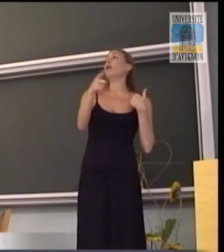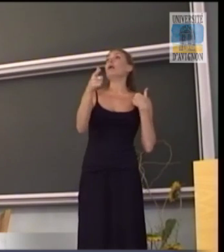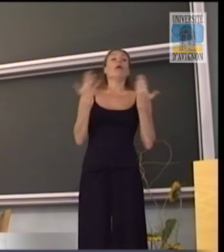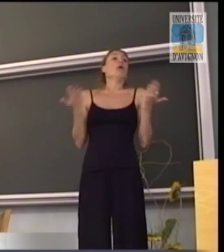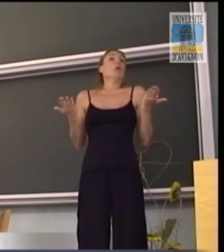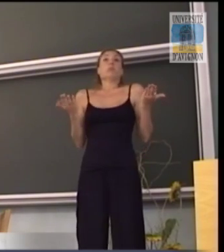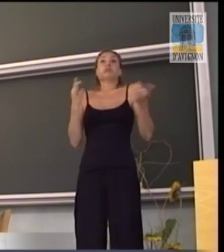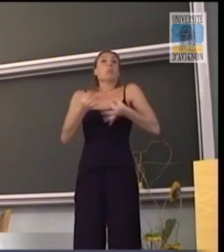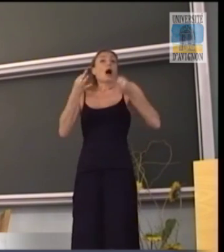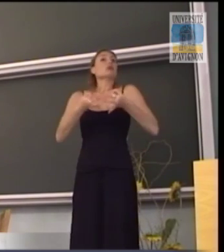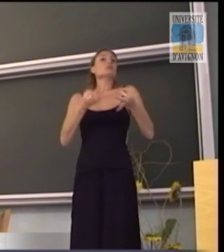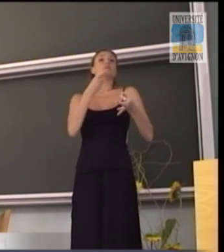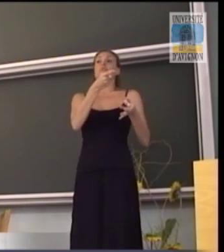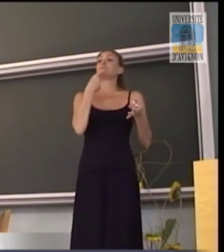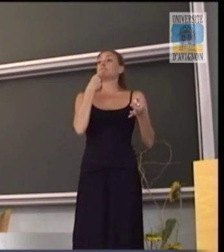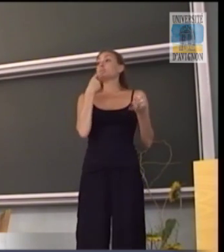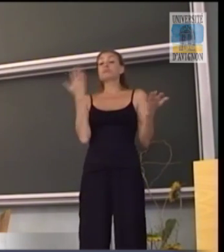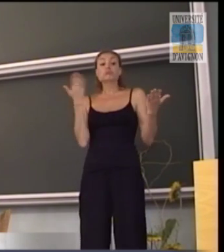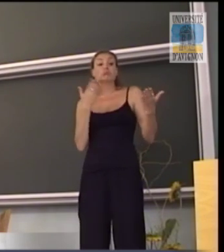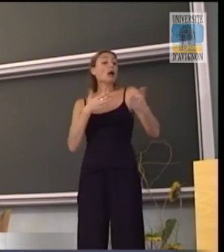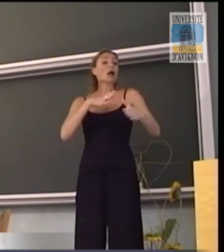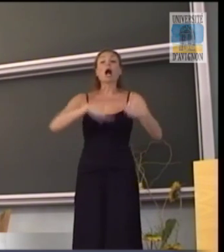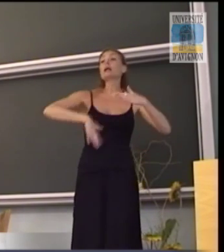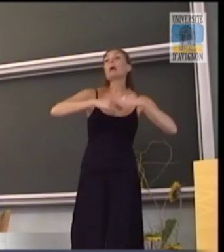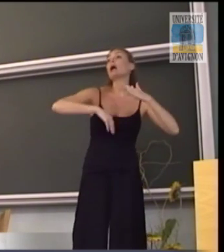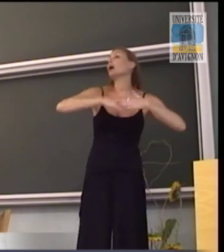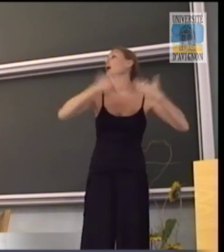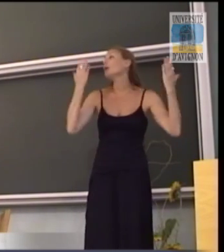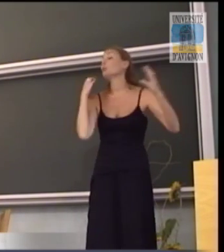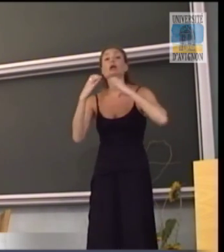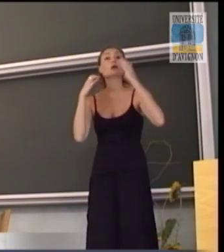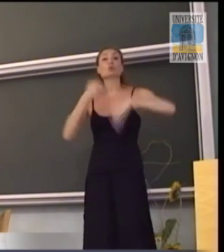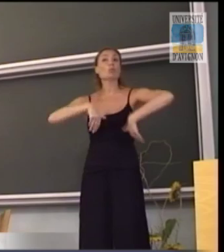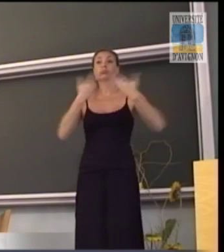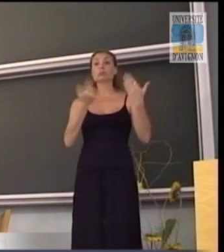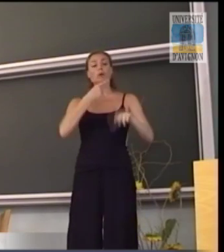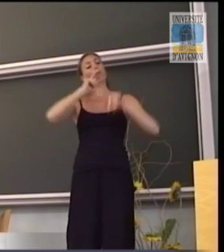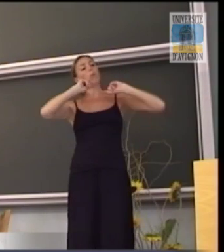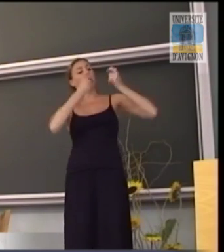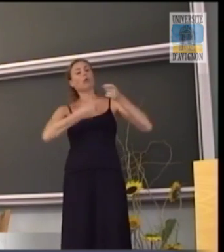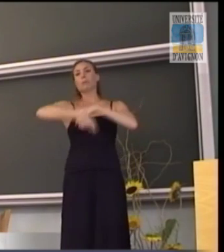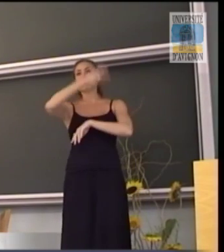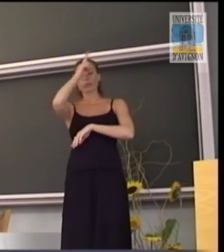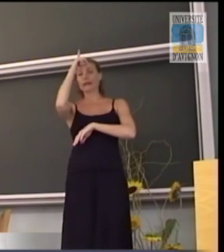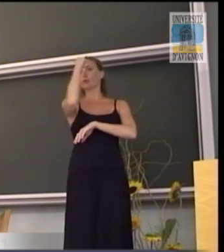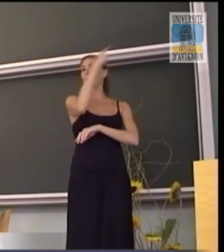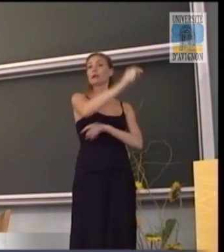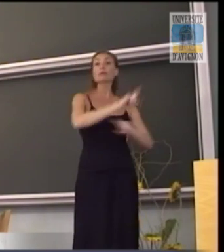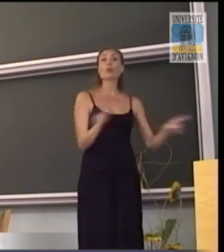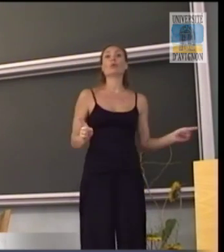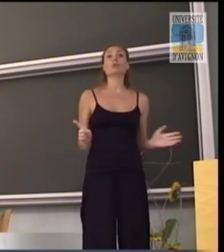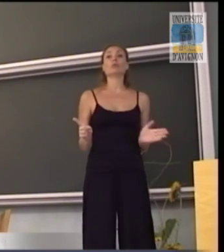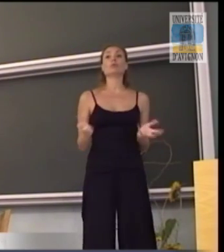avec l'autre, et on n'est pas informé. On ne dit pas un comédien stupide, par exemple, et pourtant ce serait une information éclairante parfois. On ne dit pas un